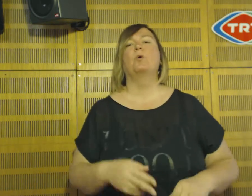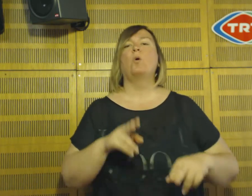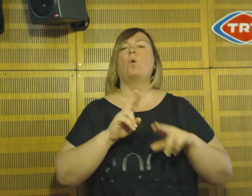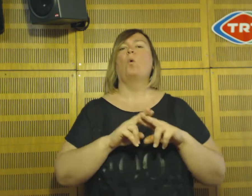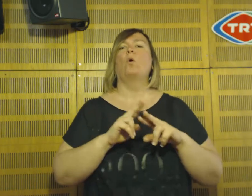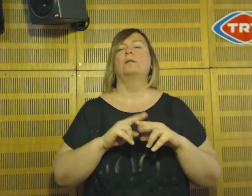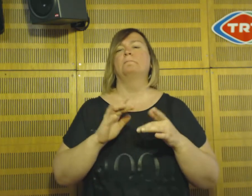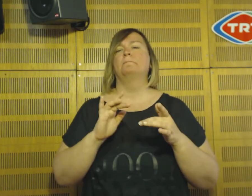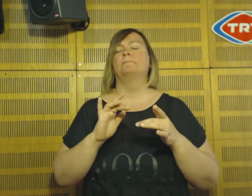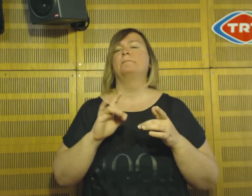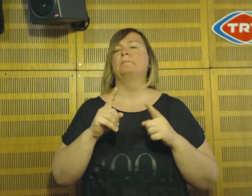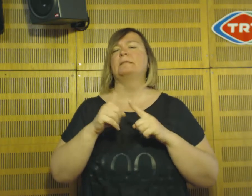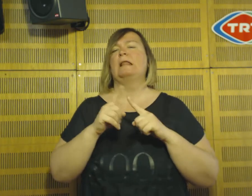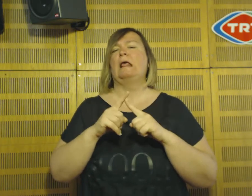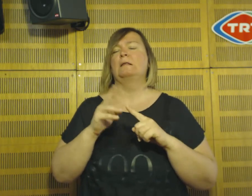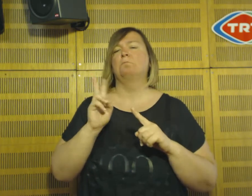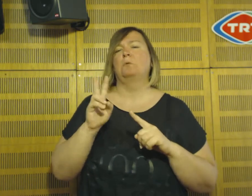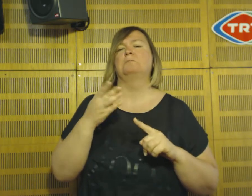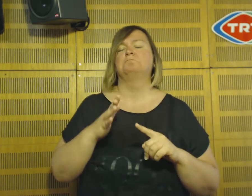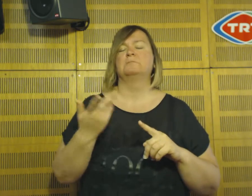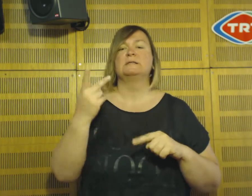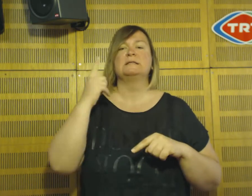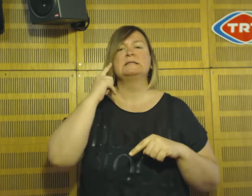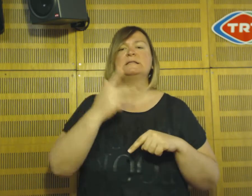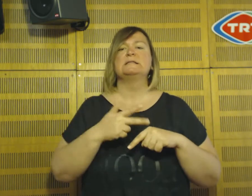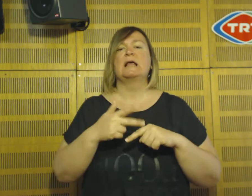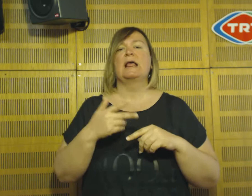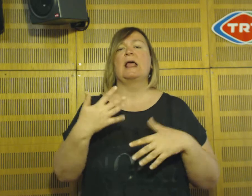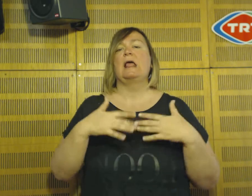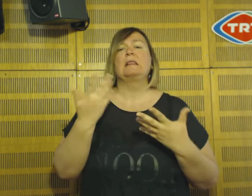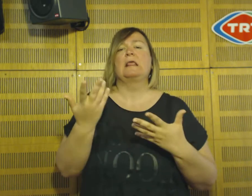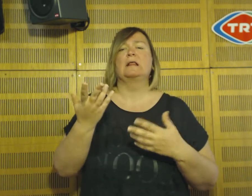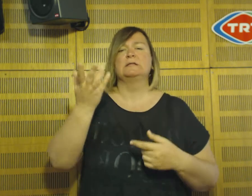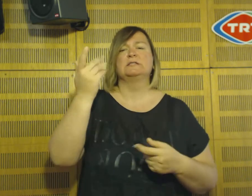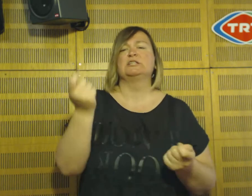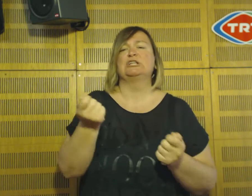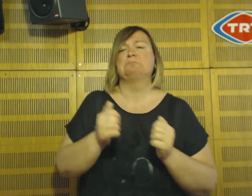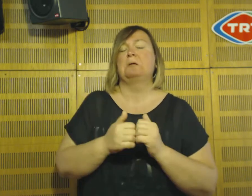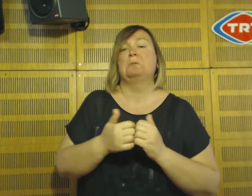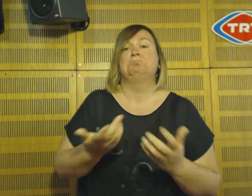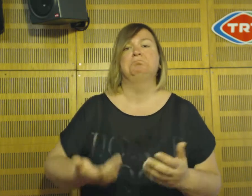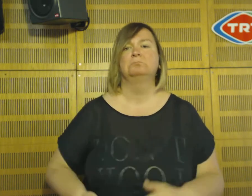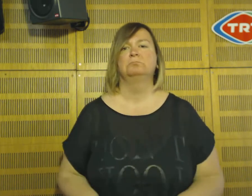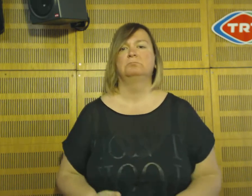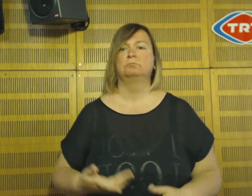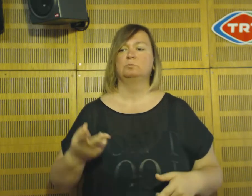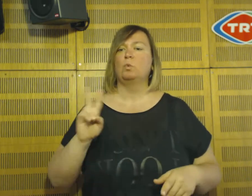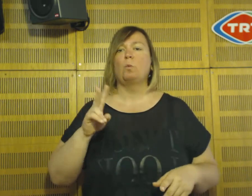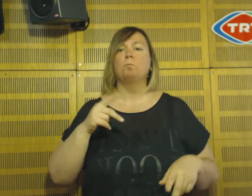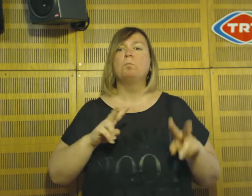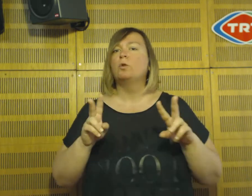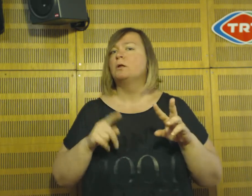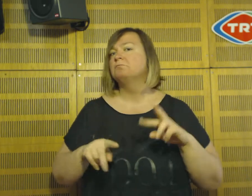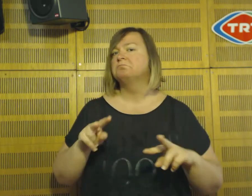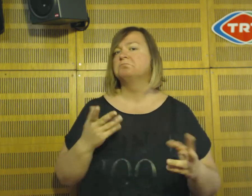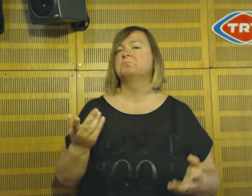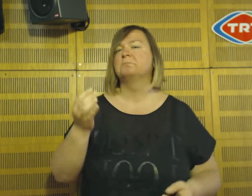tekniklerine giriyoruz kısaca. Evet. Mesela zihinsel engelli bireyle neler, nasıl çalışırız? Hangi yöntemleri kullanırız? Basit tekniklerle